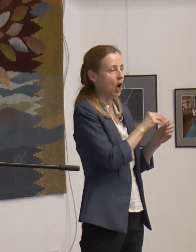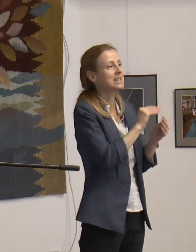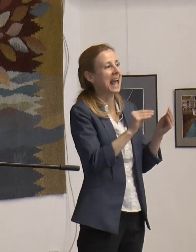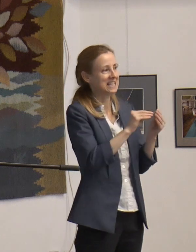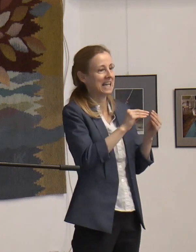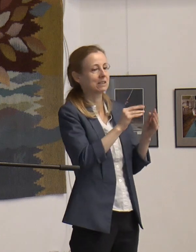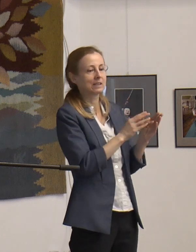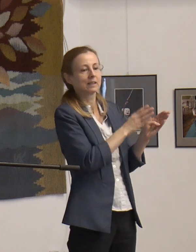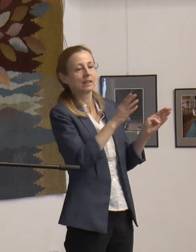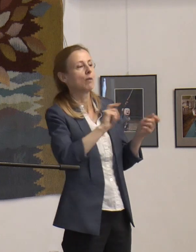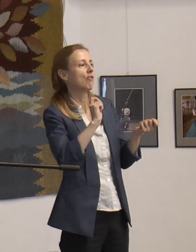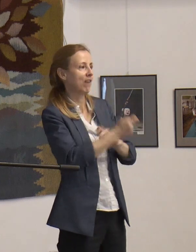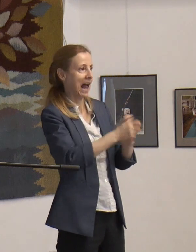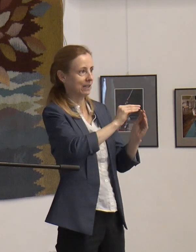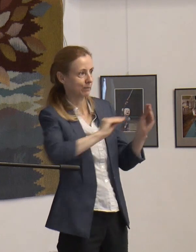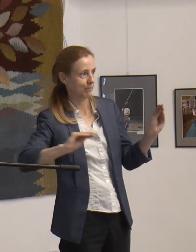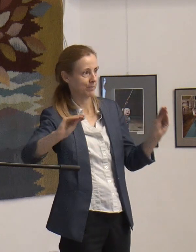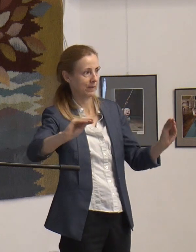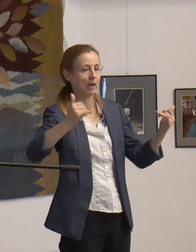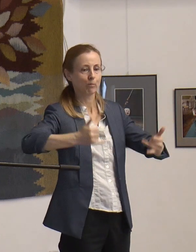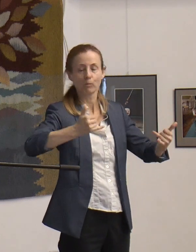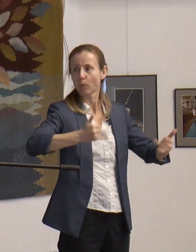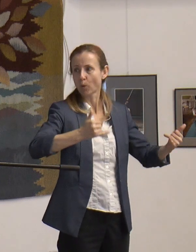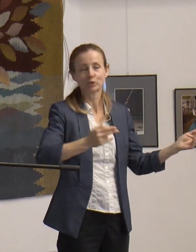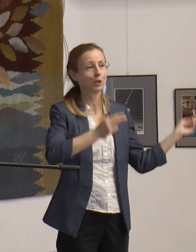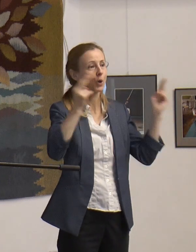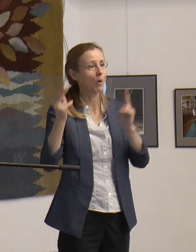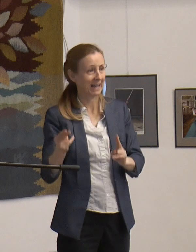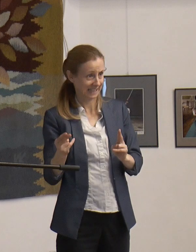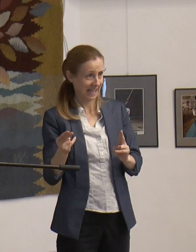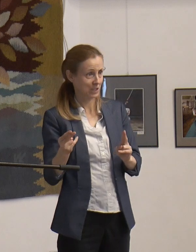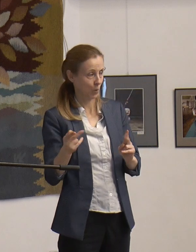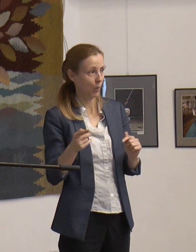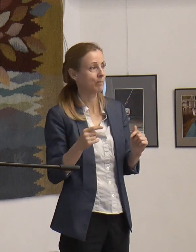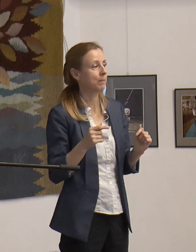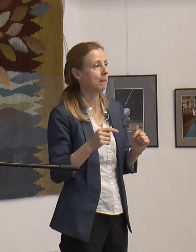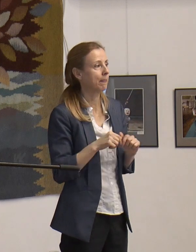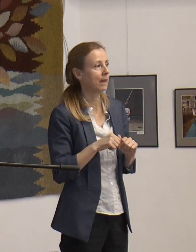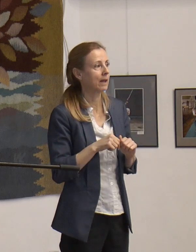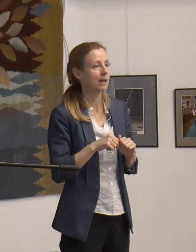kérek, hogy váltunk. Akkor a következő, aki most verset fog mondani,